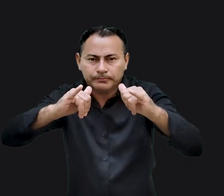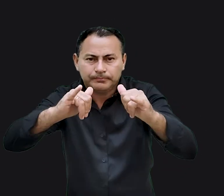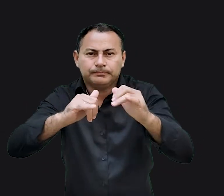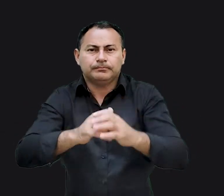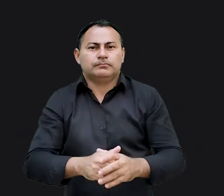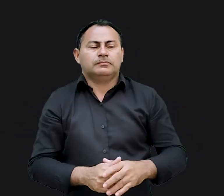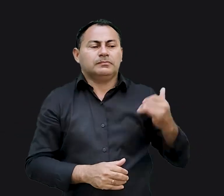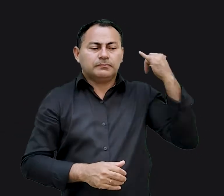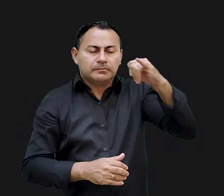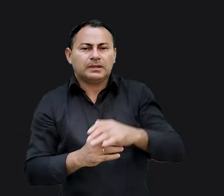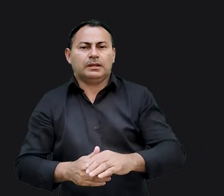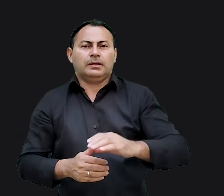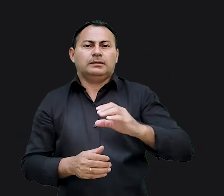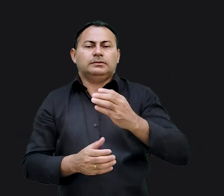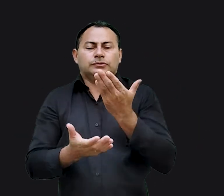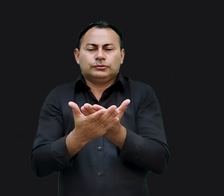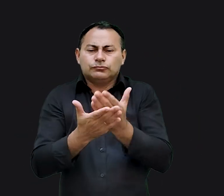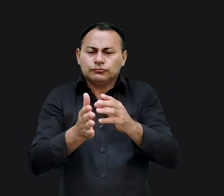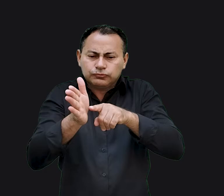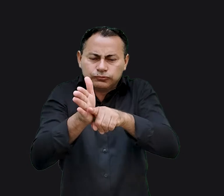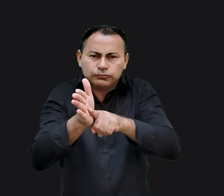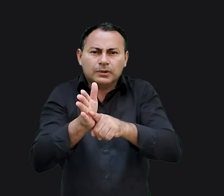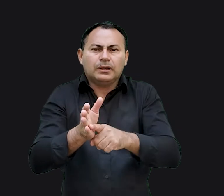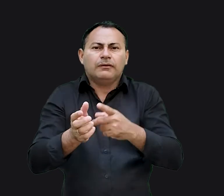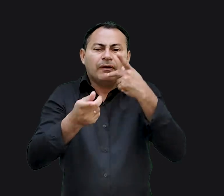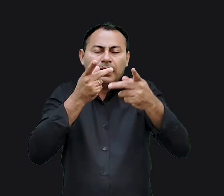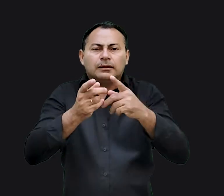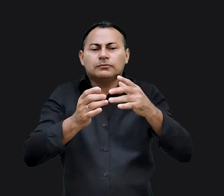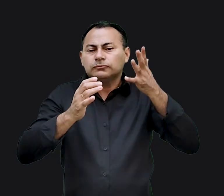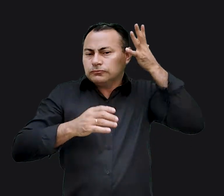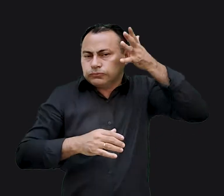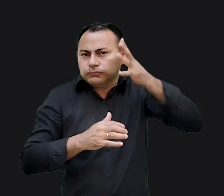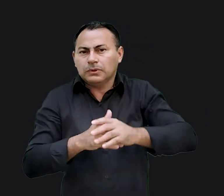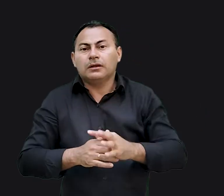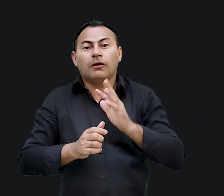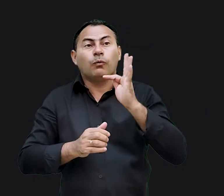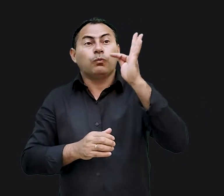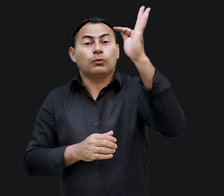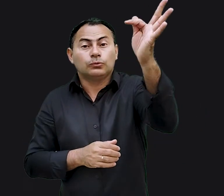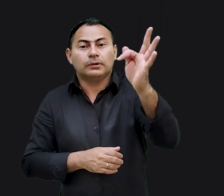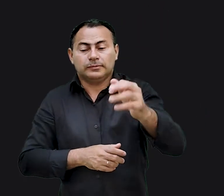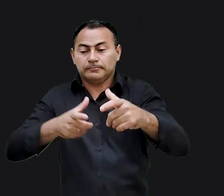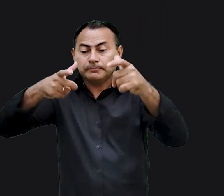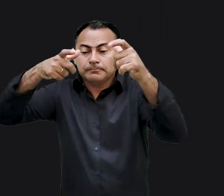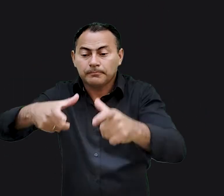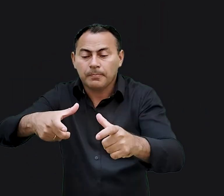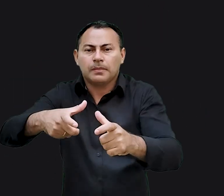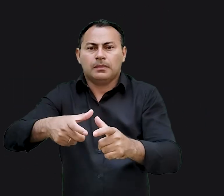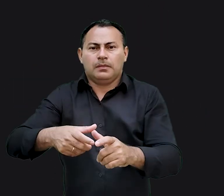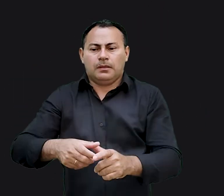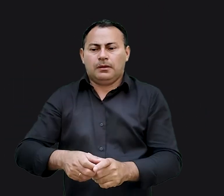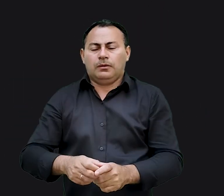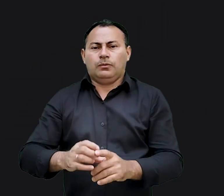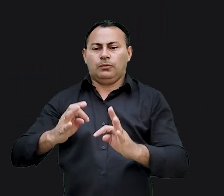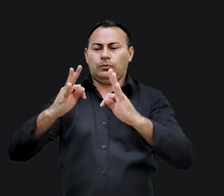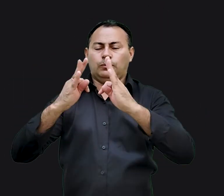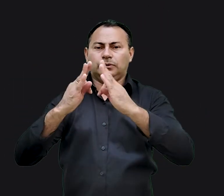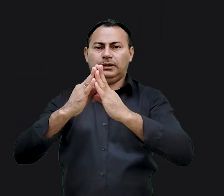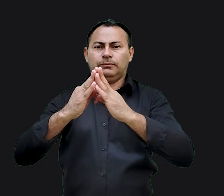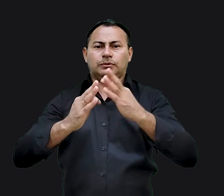profecia escatológica. Sua profecia refere-se ao futuro e diz que exatamente naquele lugar onde ficava o templo